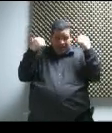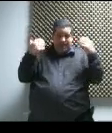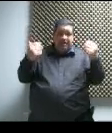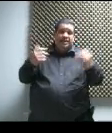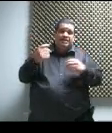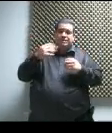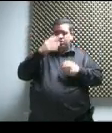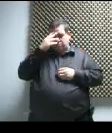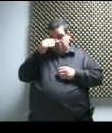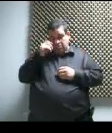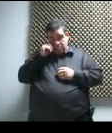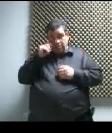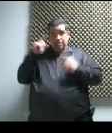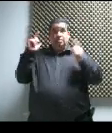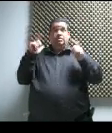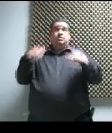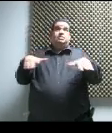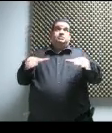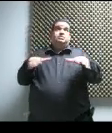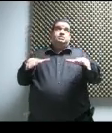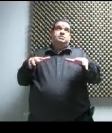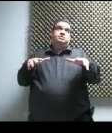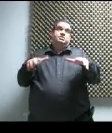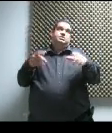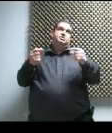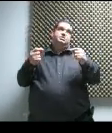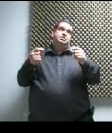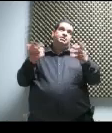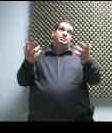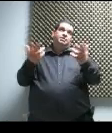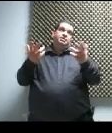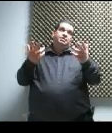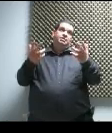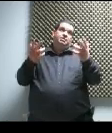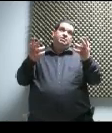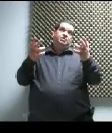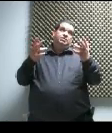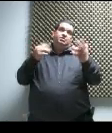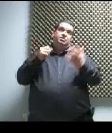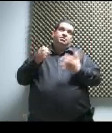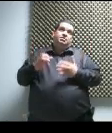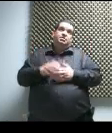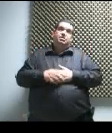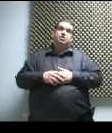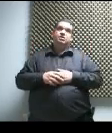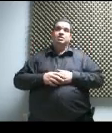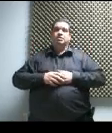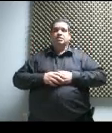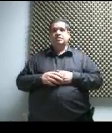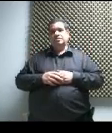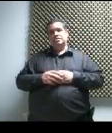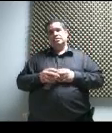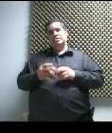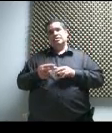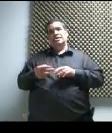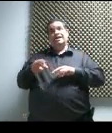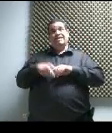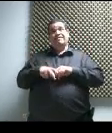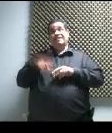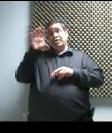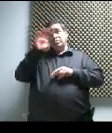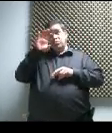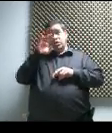Si estás durmiendo y te levantas, pues entonces ya tú empiezas a mover, ¿y qué haces? O sea, porque eso es así, es cuestión de segundos. Pues claro, te tienes que levantar y buscar tu